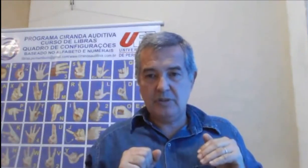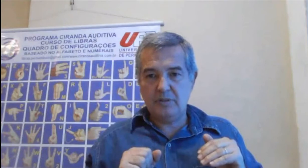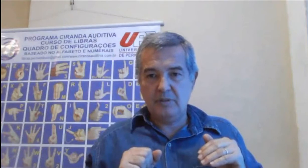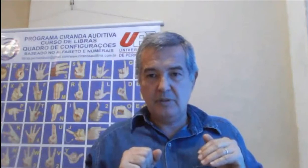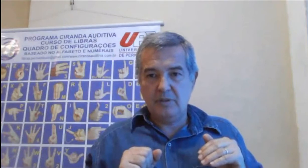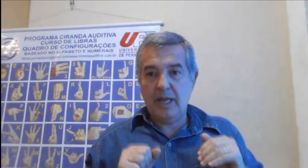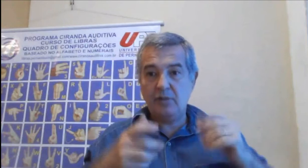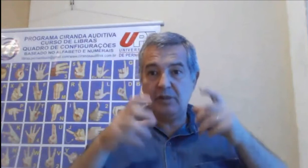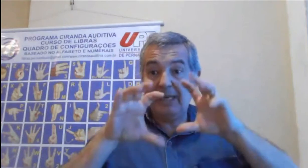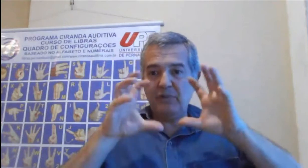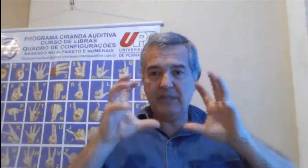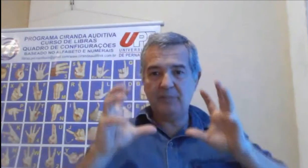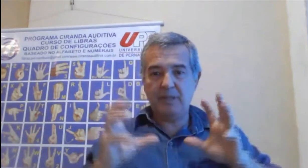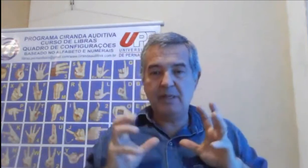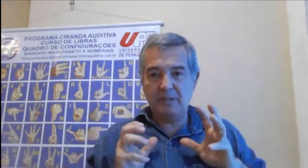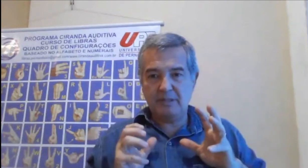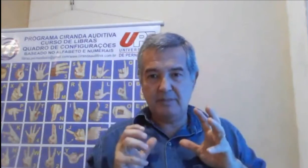questões. Aí está lá o intérprete em Libras.